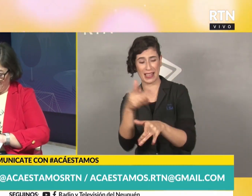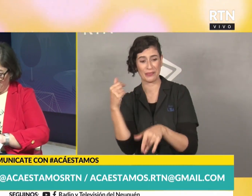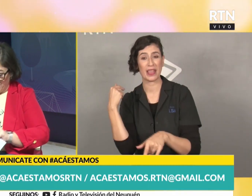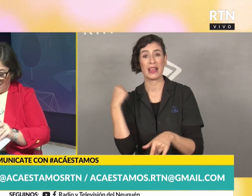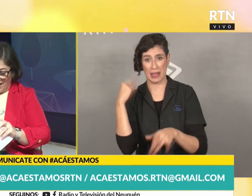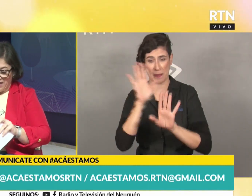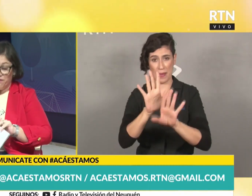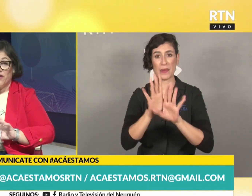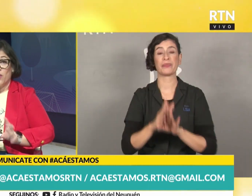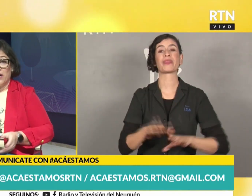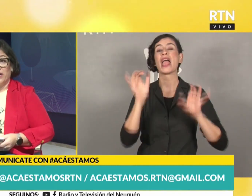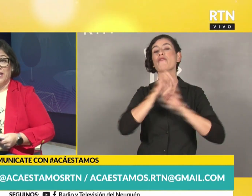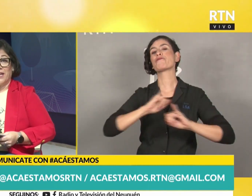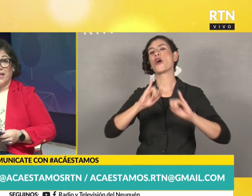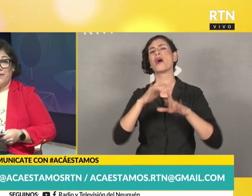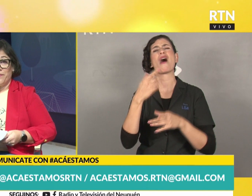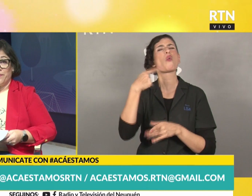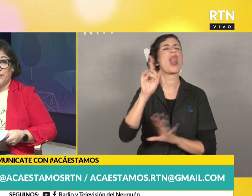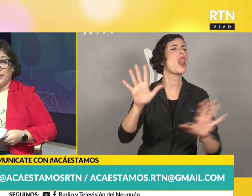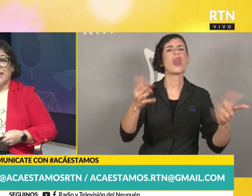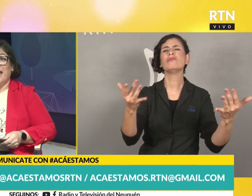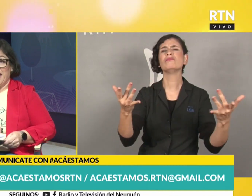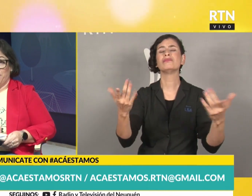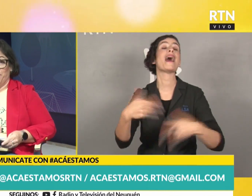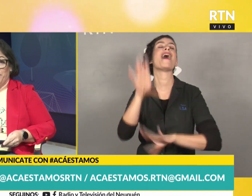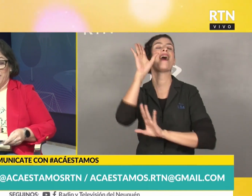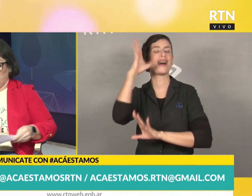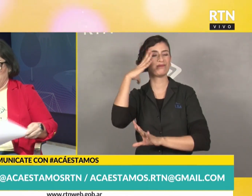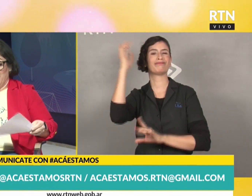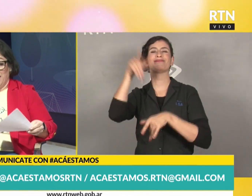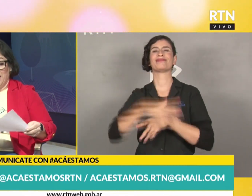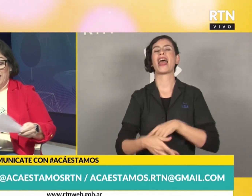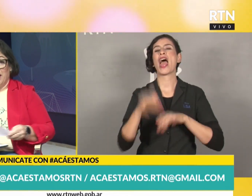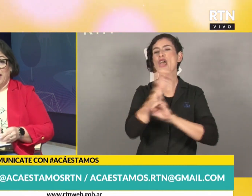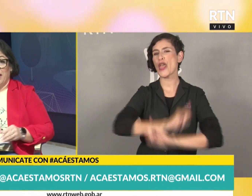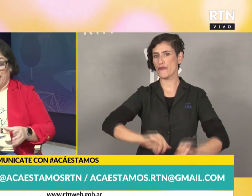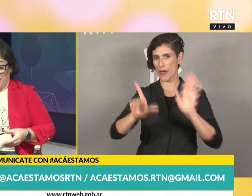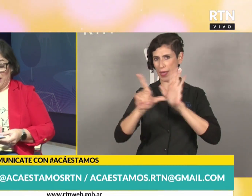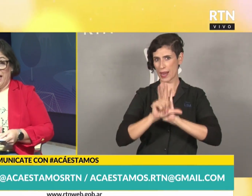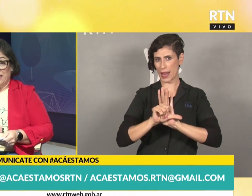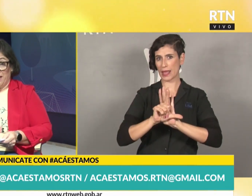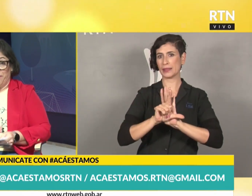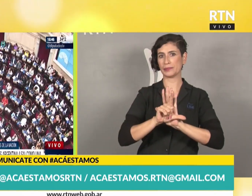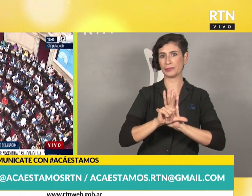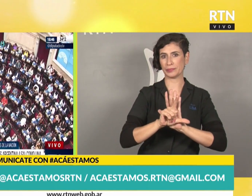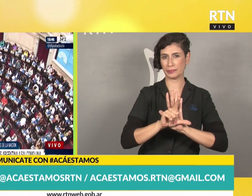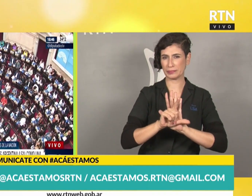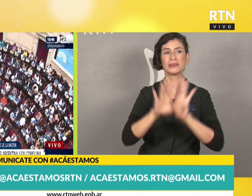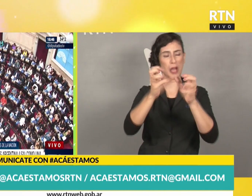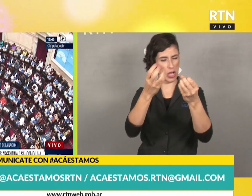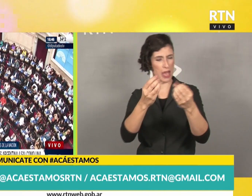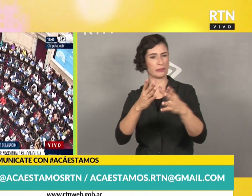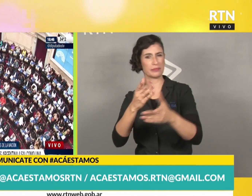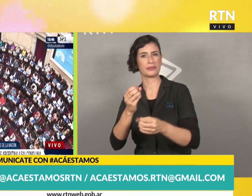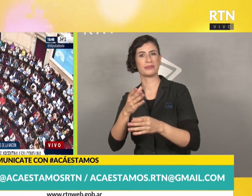los papelitos. La info, ¿cuál, Lore, querés que lea? De la ley. La ley de la ELSA. Muy